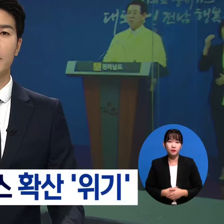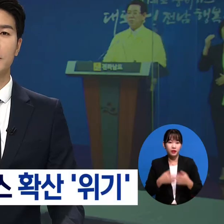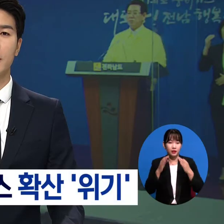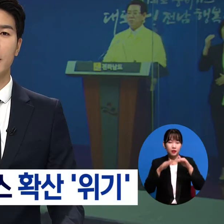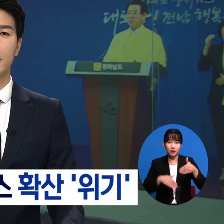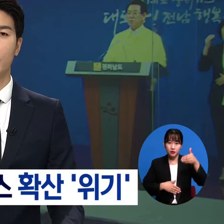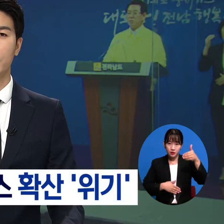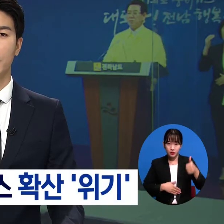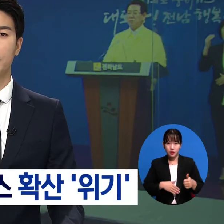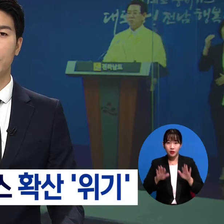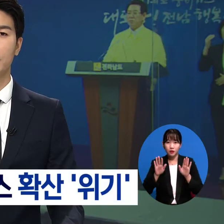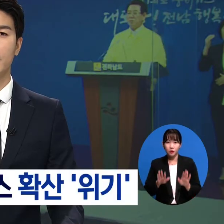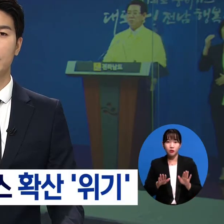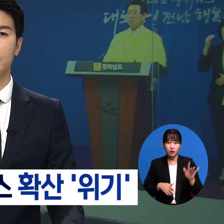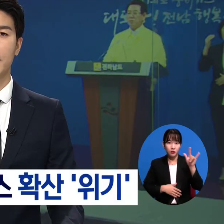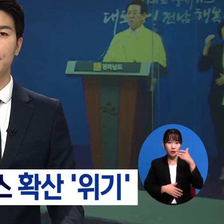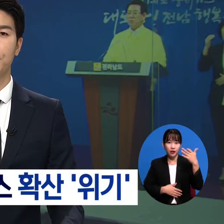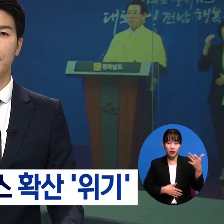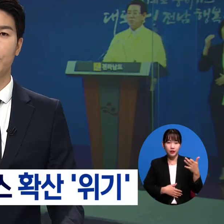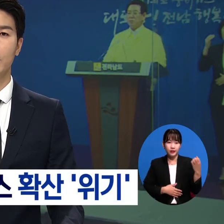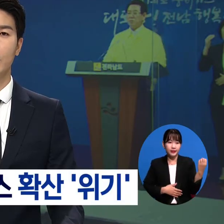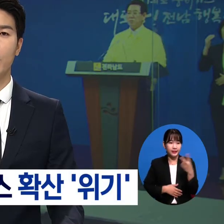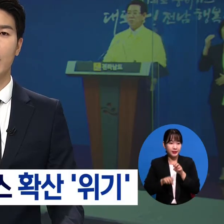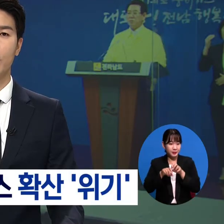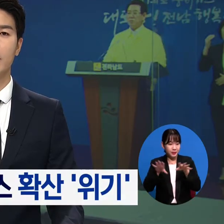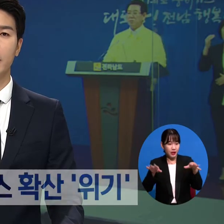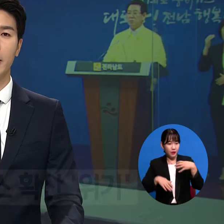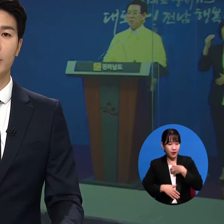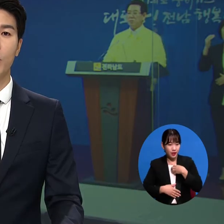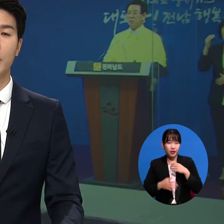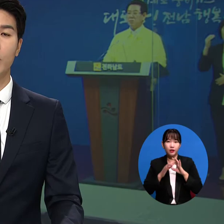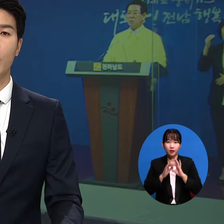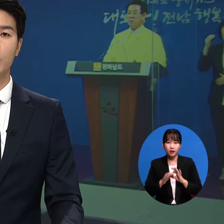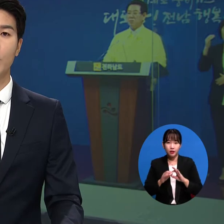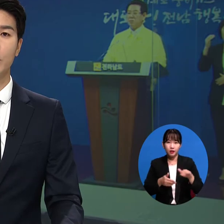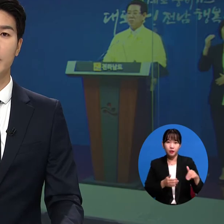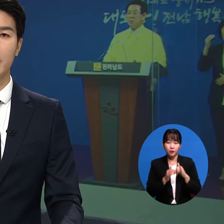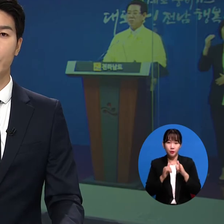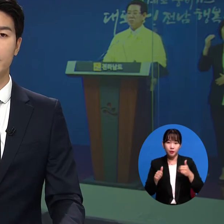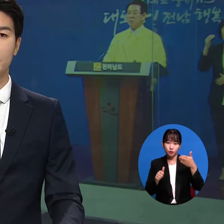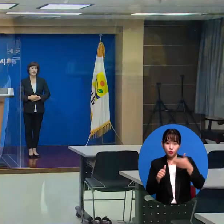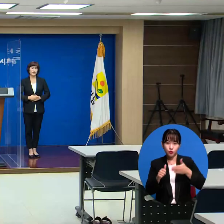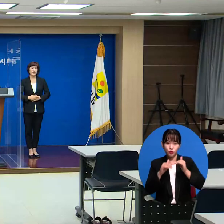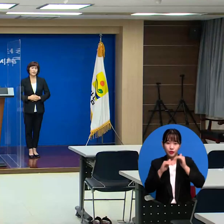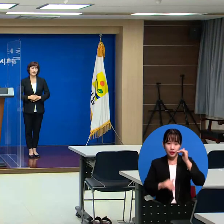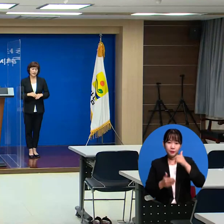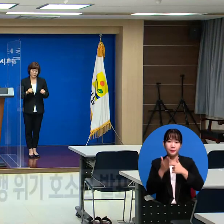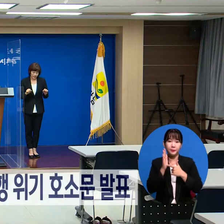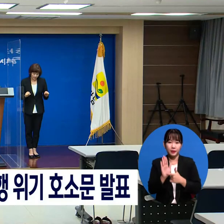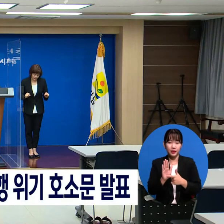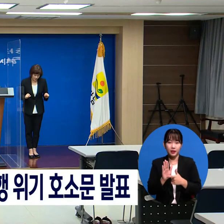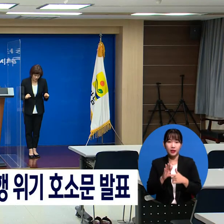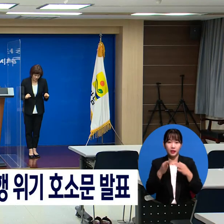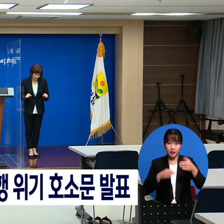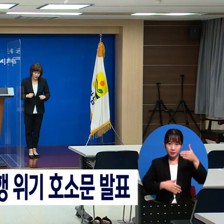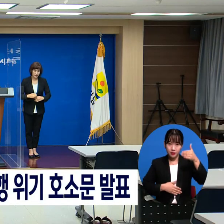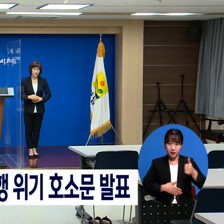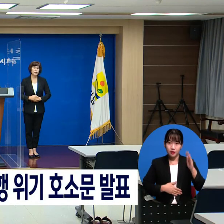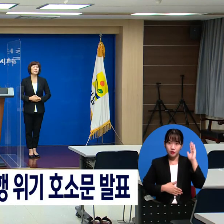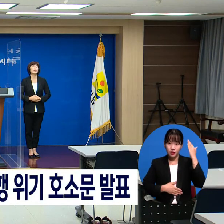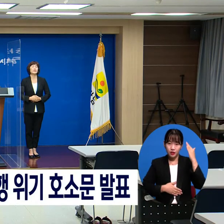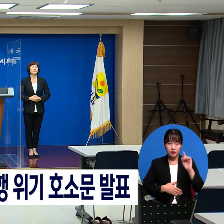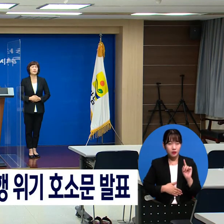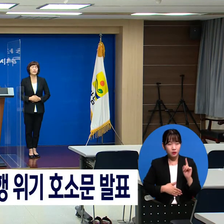김영록 전남지사 가 오늘 콜은 알고 제 유행 위기와 관련해 도 우 민 호소문 을 발표했습니다 김 지사는 최근